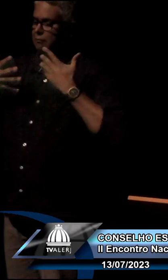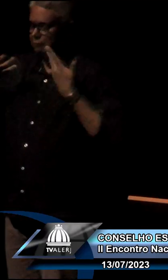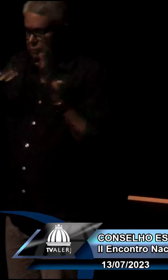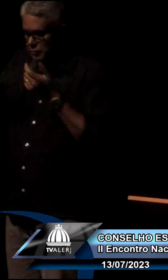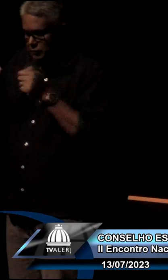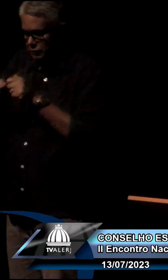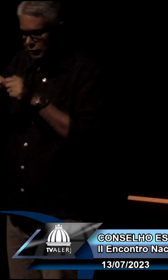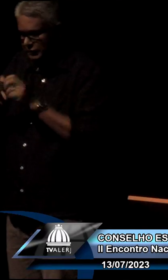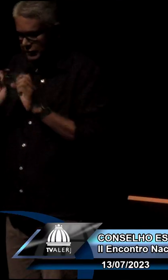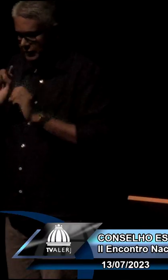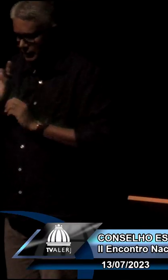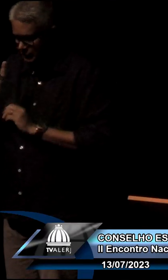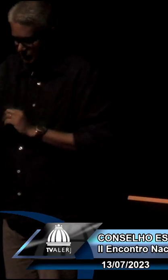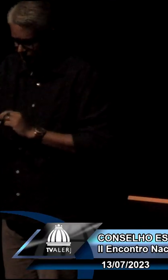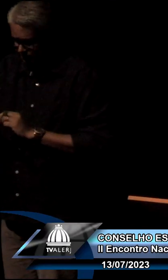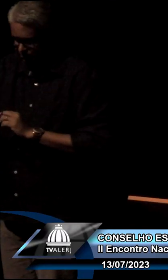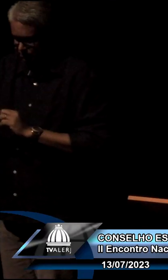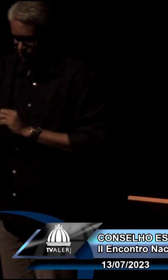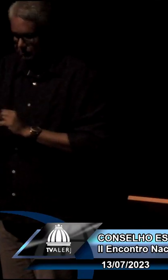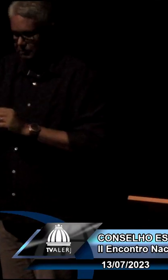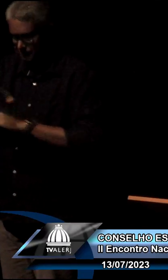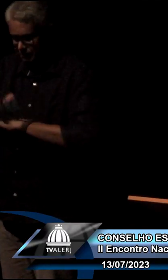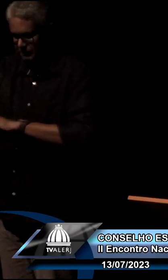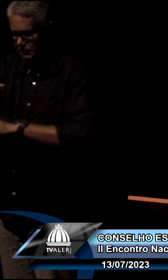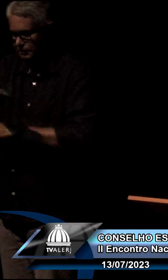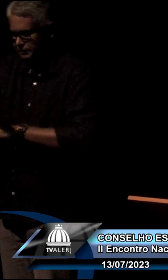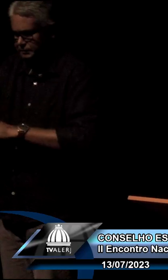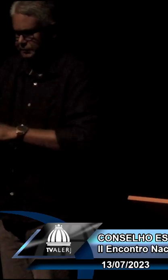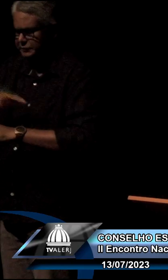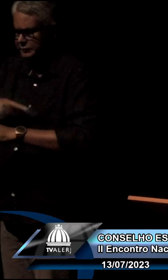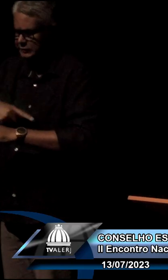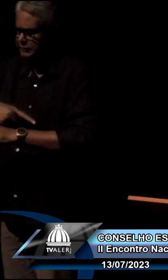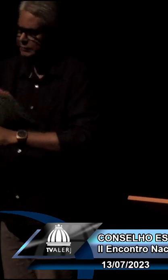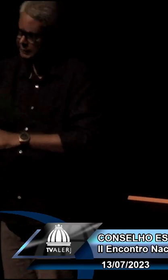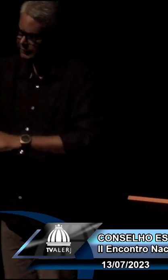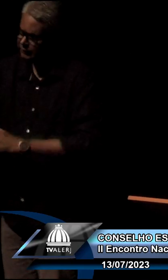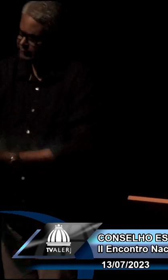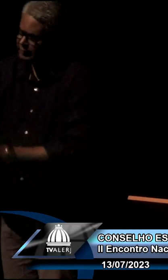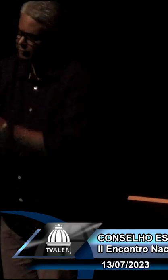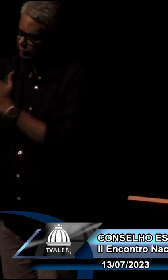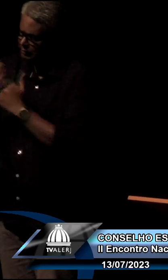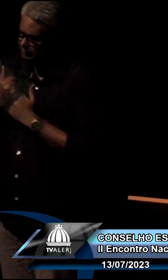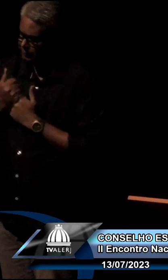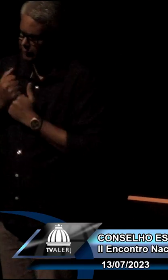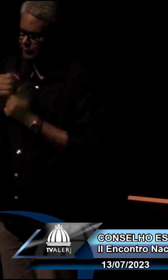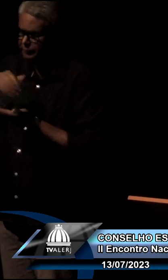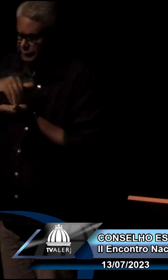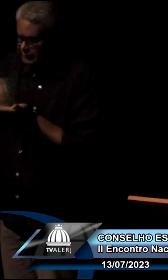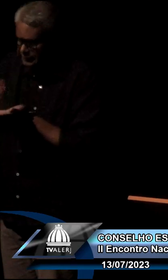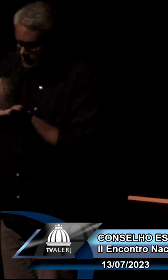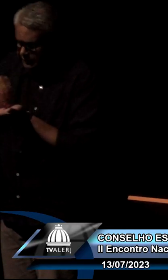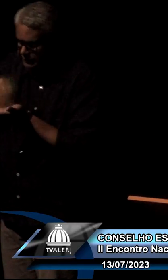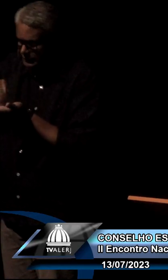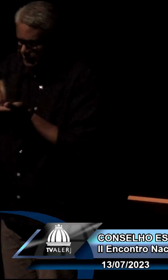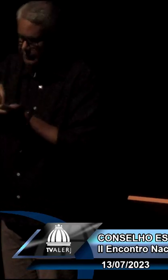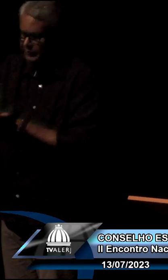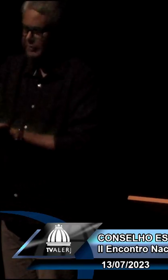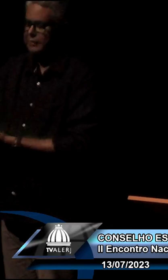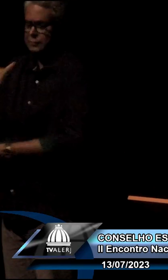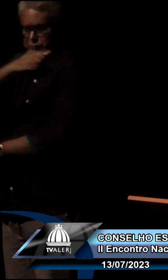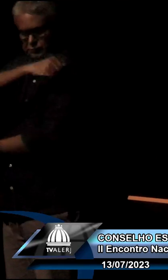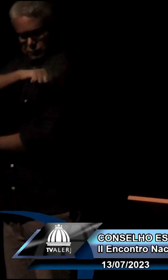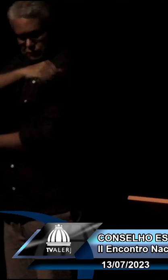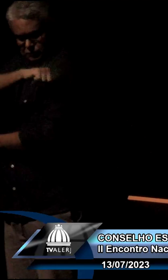vocês Lembrando que nós tivemos aqui Claro o apoio da Secretaria Estadual de Educação do Rio de Janeiro